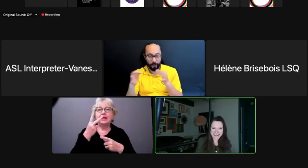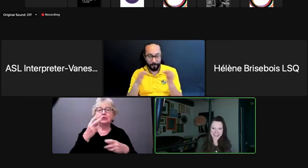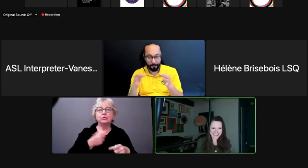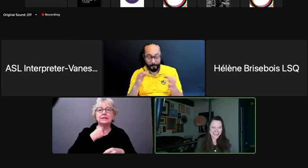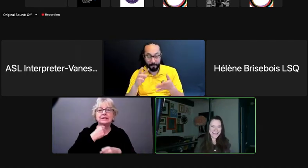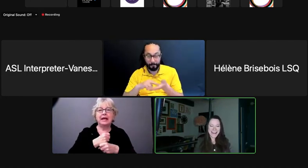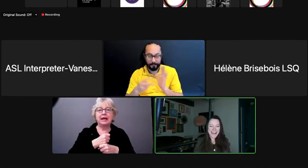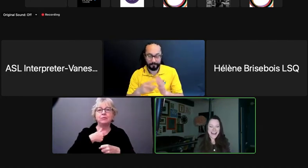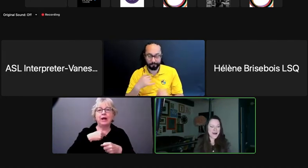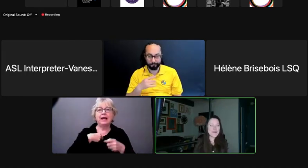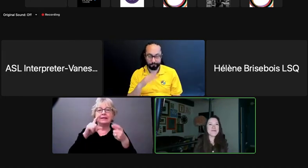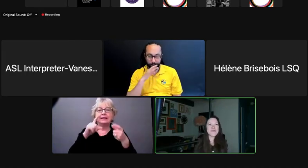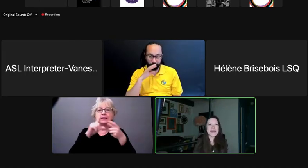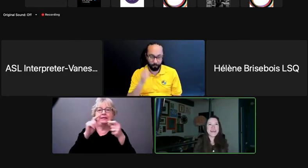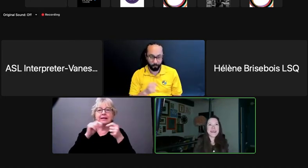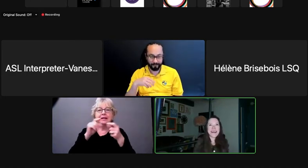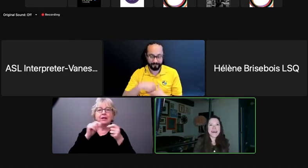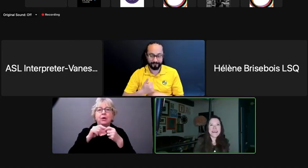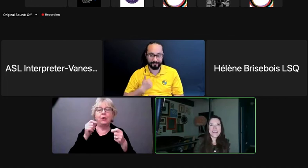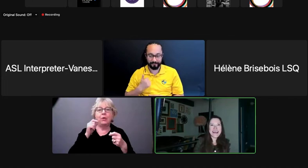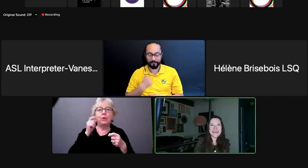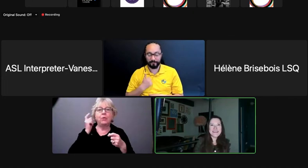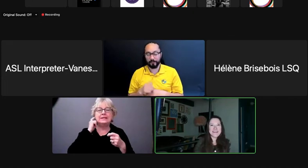descriptrice audio professionnelle